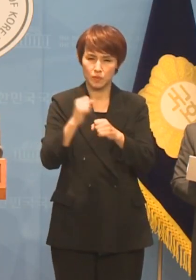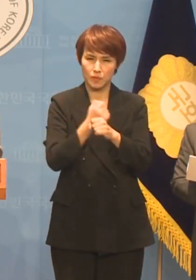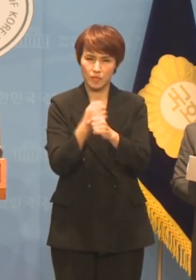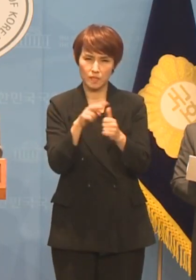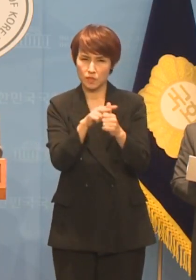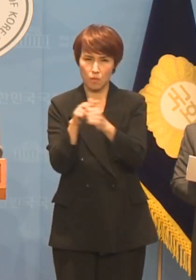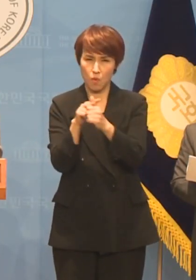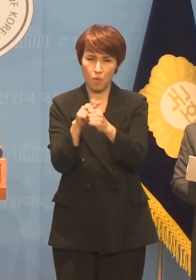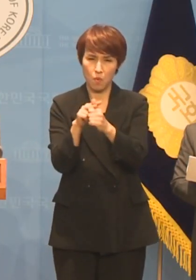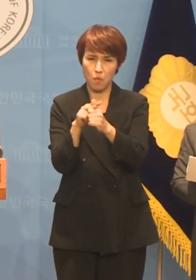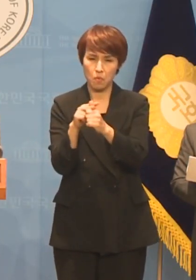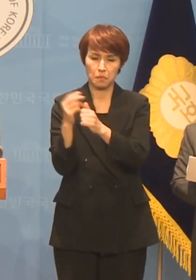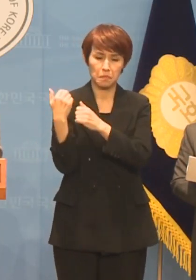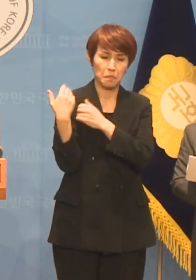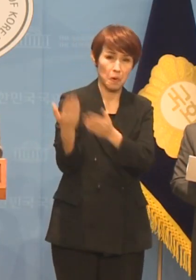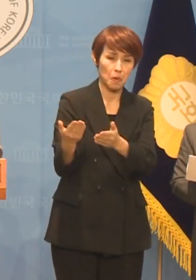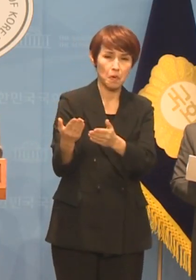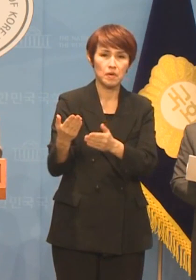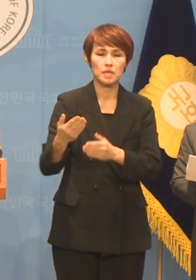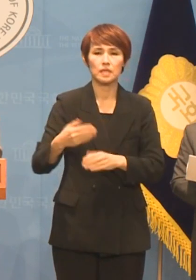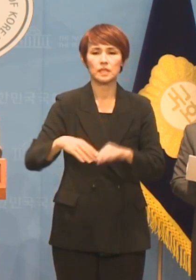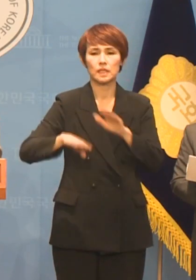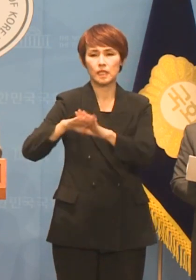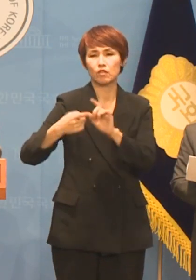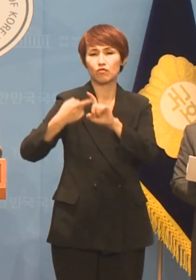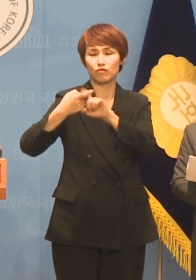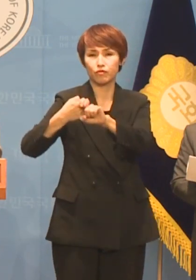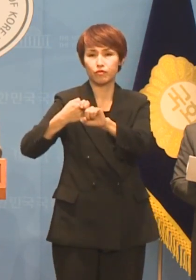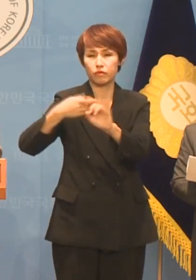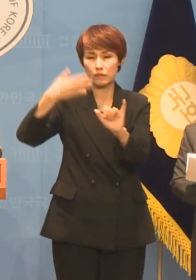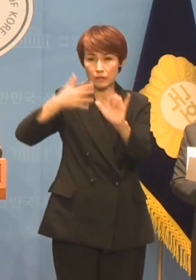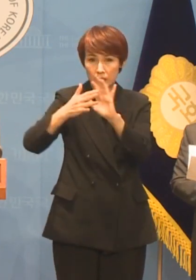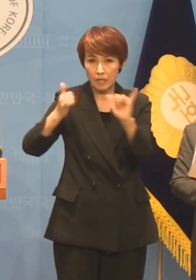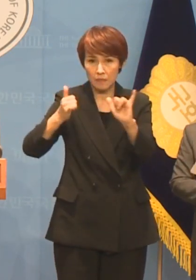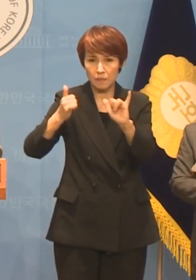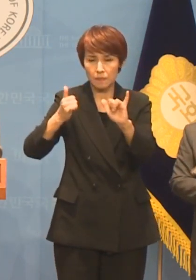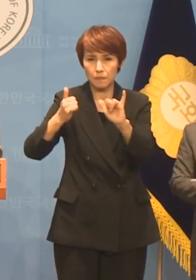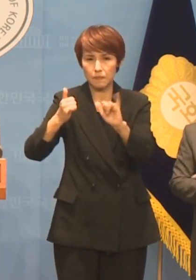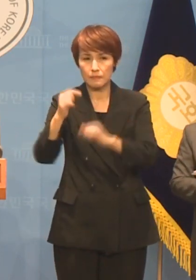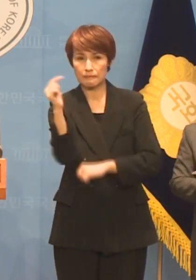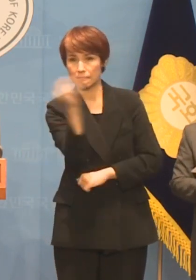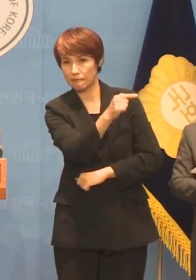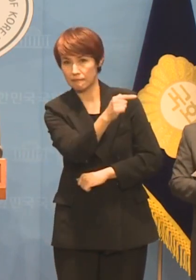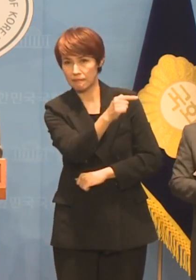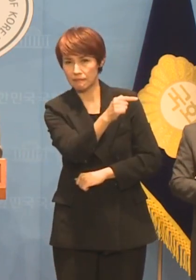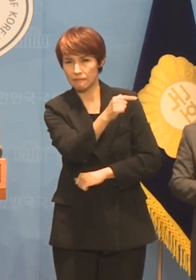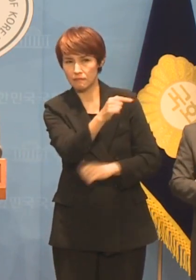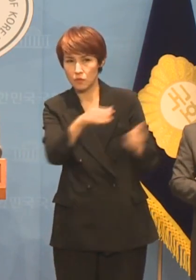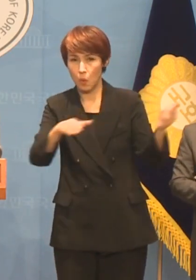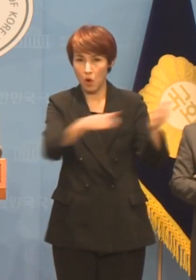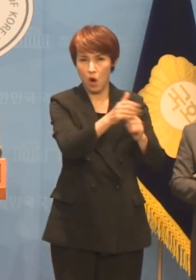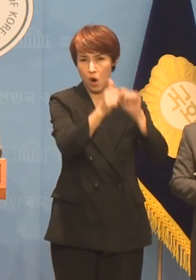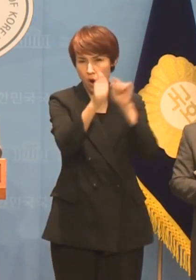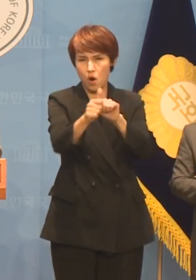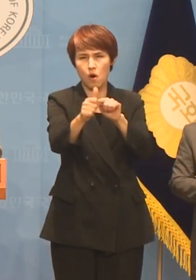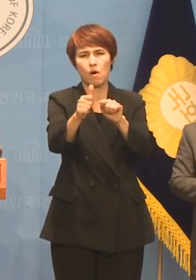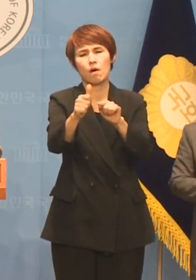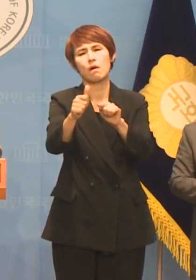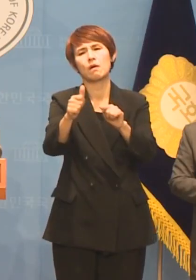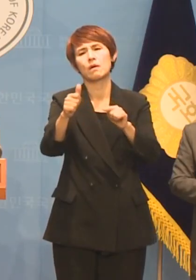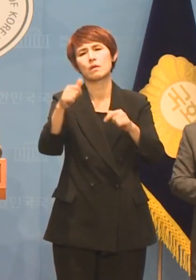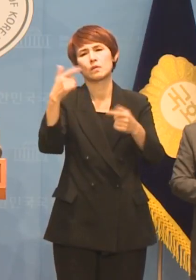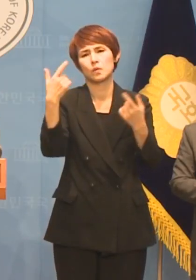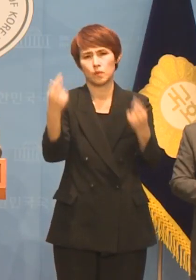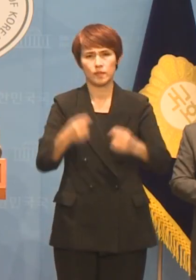넘어서 이제는 극우 세력들에게 좌표를 찍어주고 공격을 사실상 지시하는 수준에